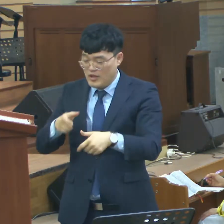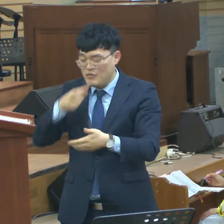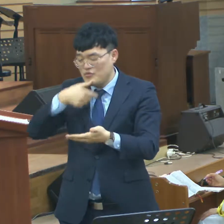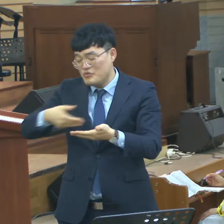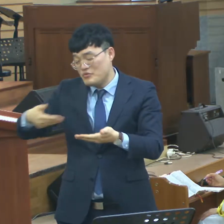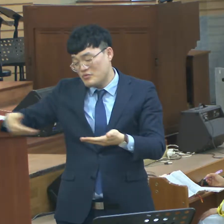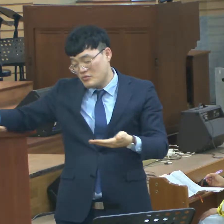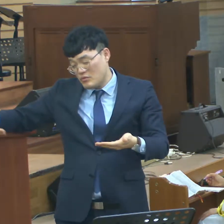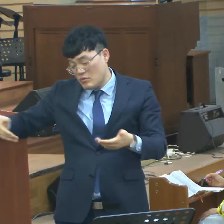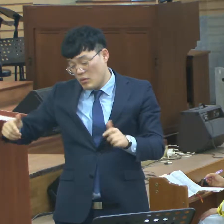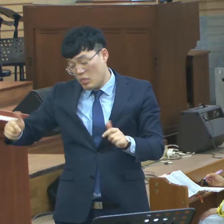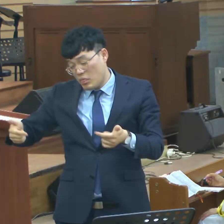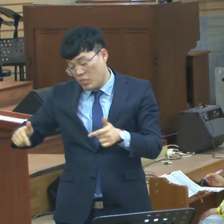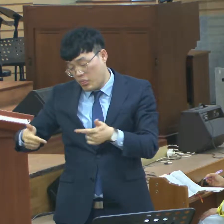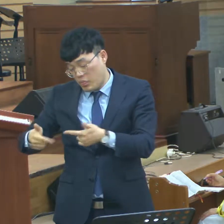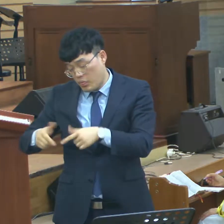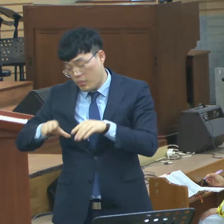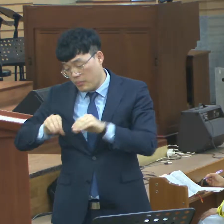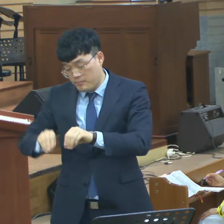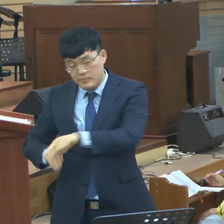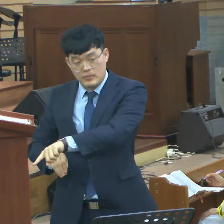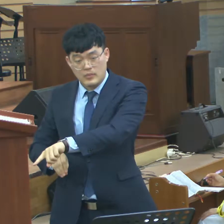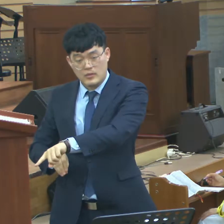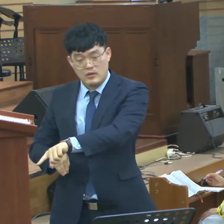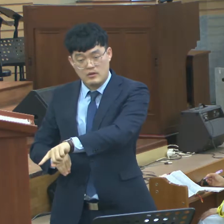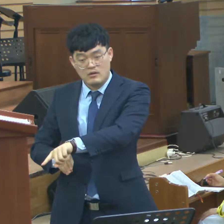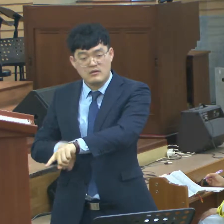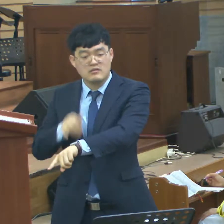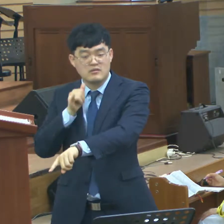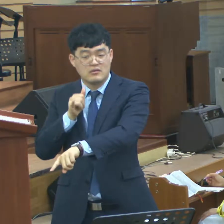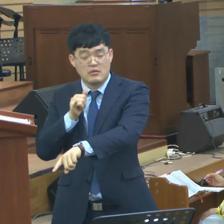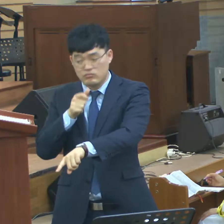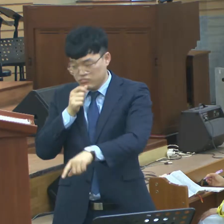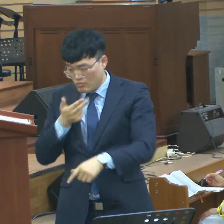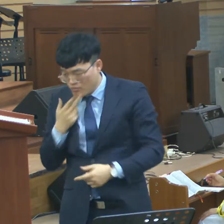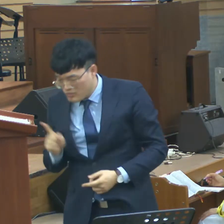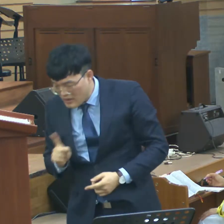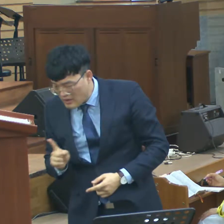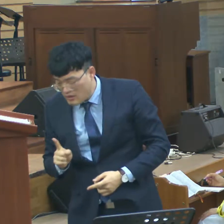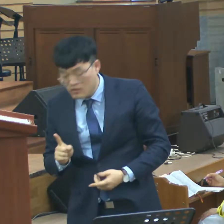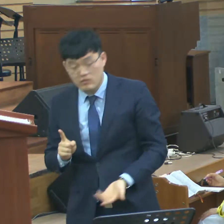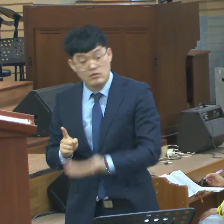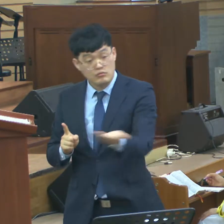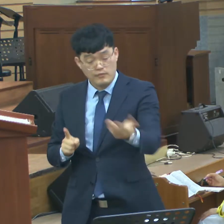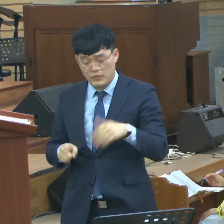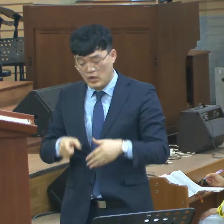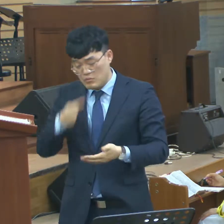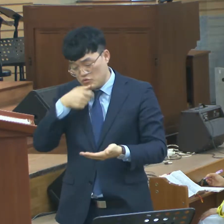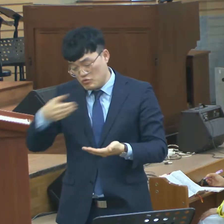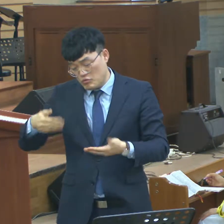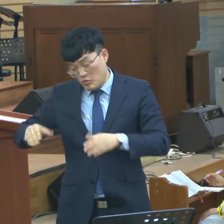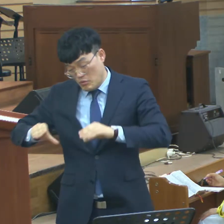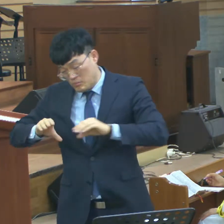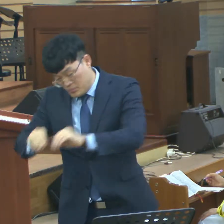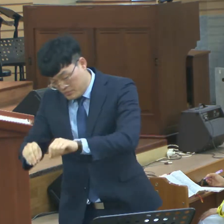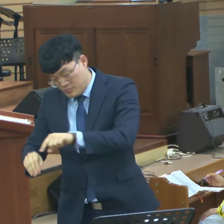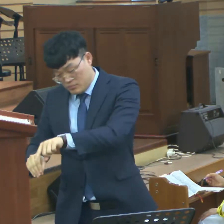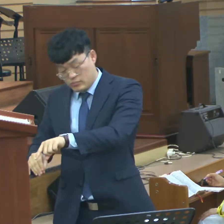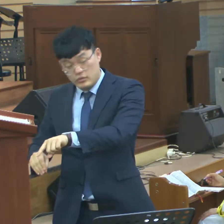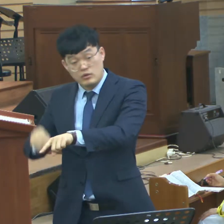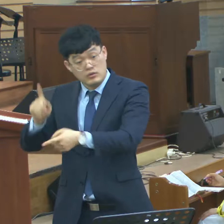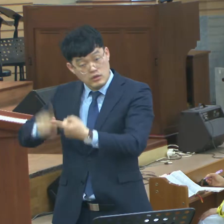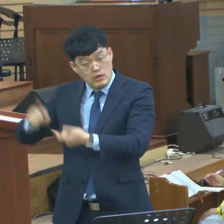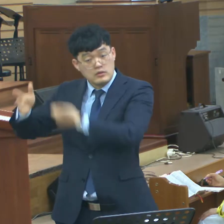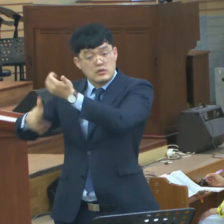여러분 시내가 마를 것을 하나님이 아셨어요? 몰랐어요? 다 아셨죠? 그 마르는 시내인데 왜 하나님